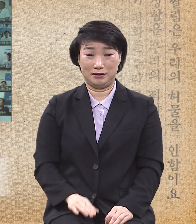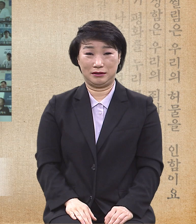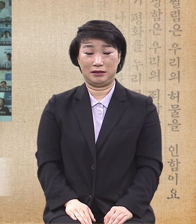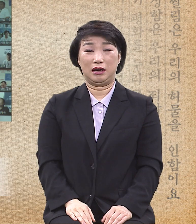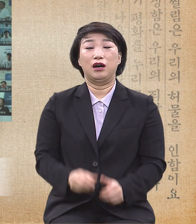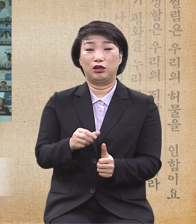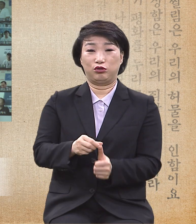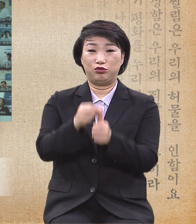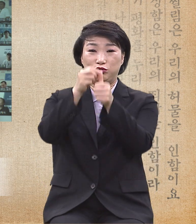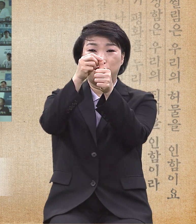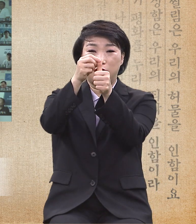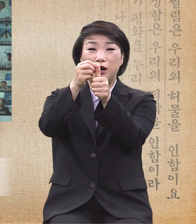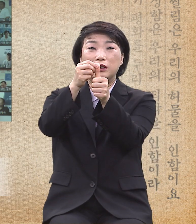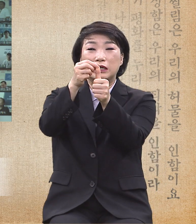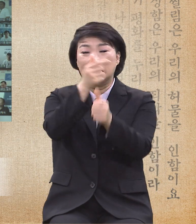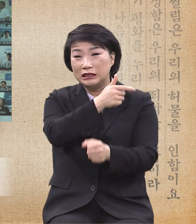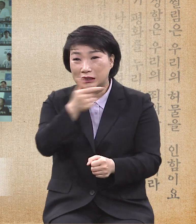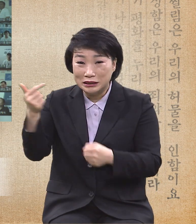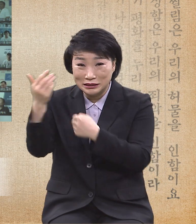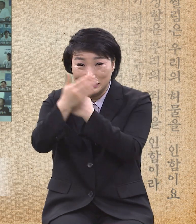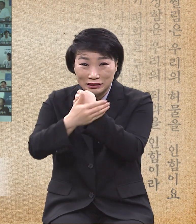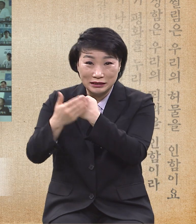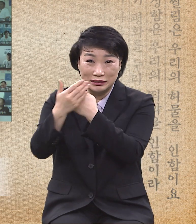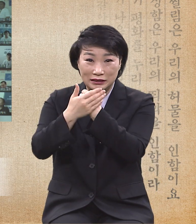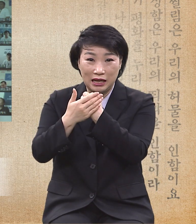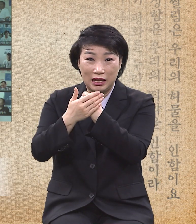구원하신 그 큰 은혜에